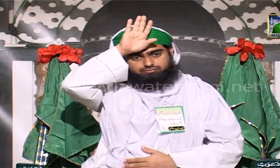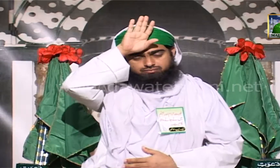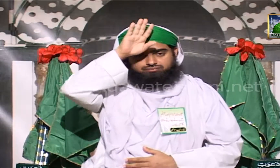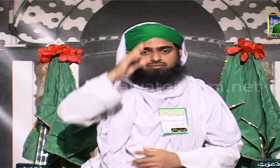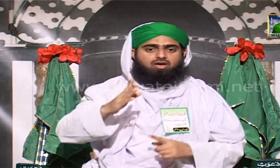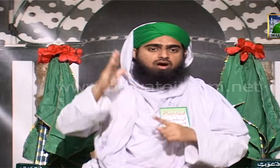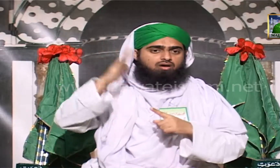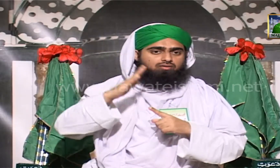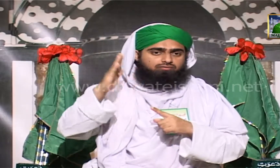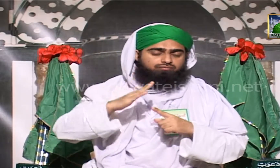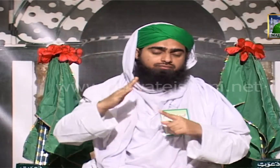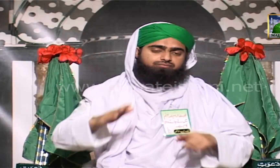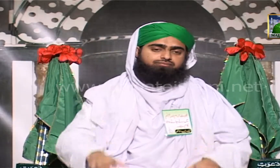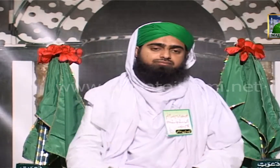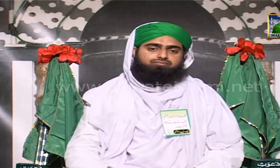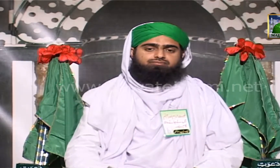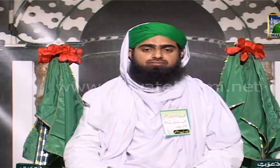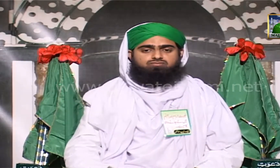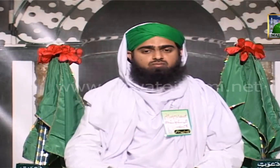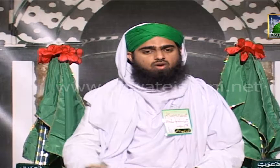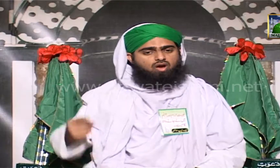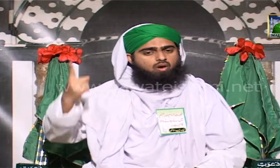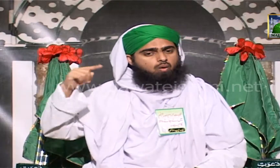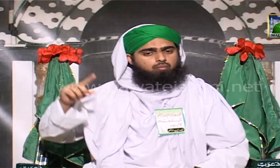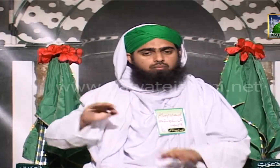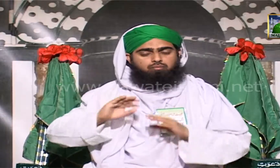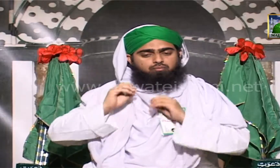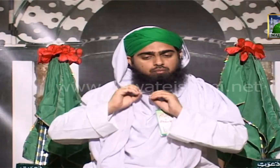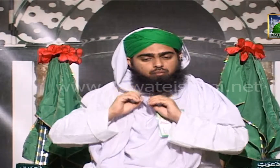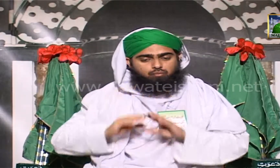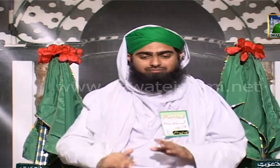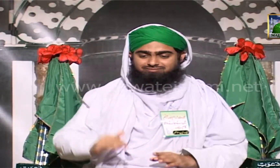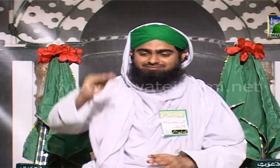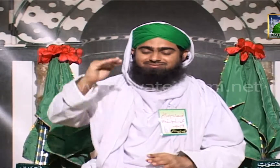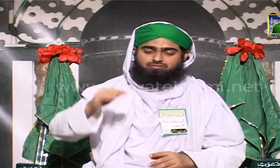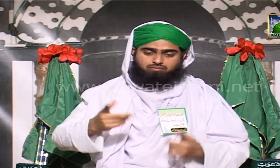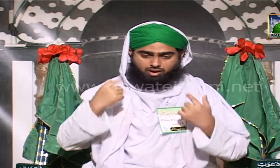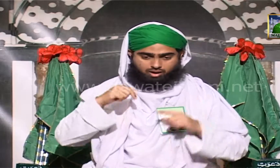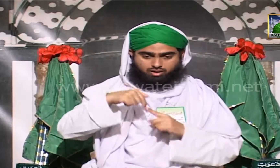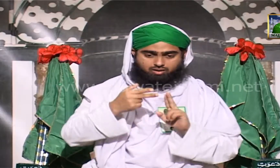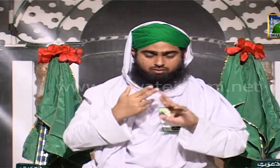رضی اللہ تعالیٰ عنہ مادر ذات علی تھے، ابھی اپنی امی کے پیٹ میں